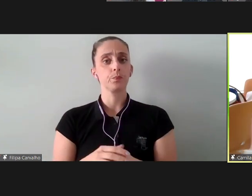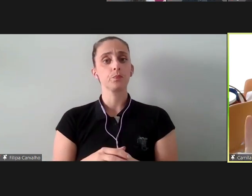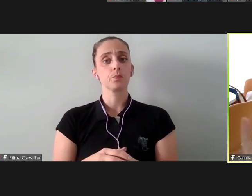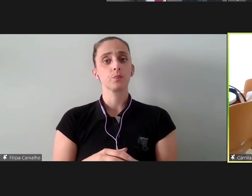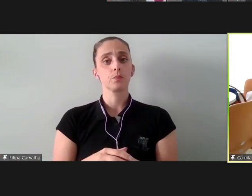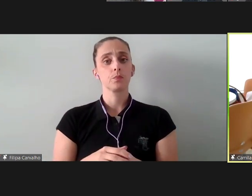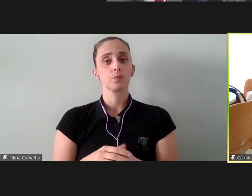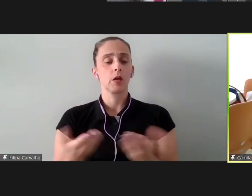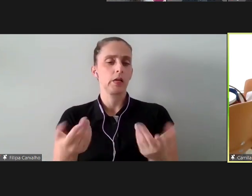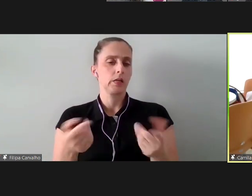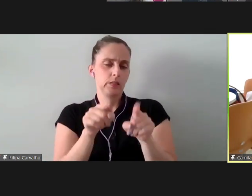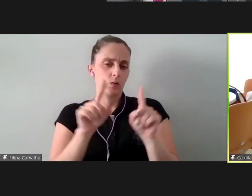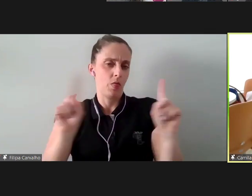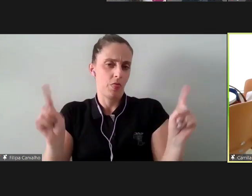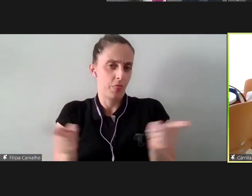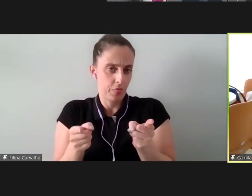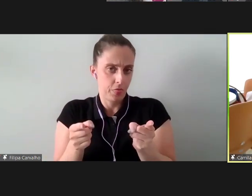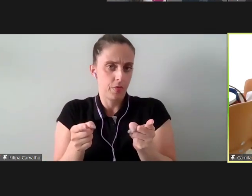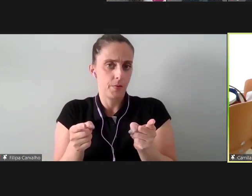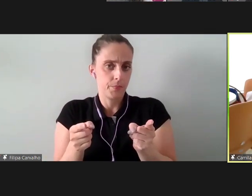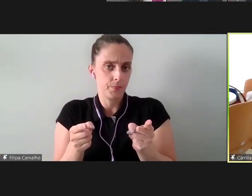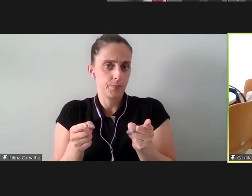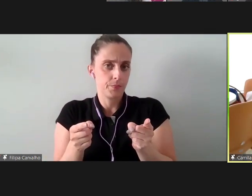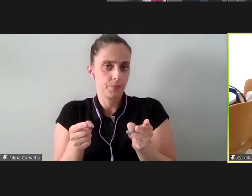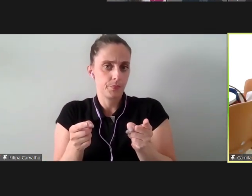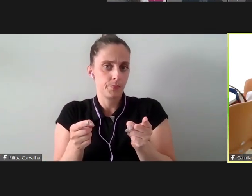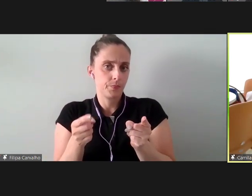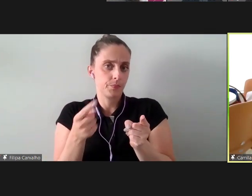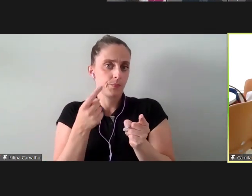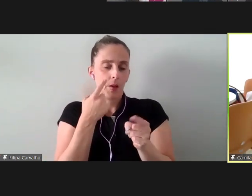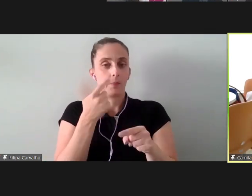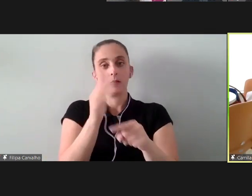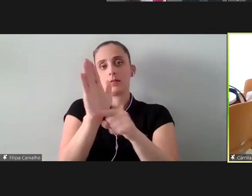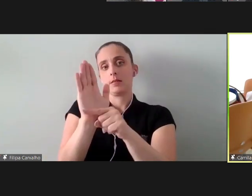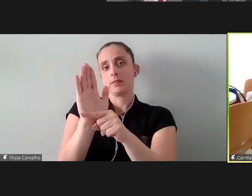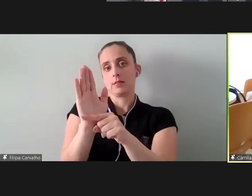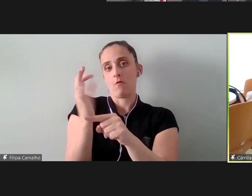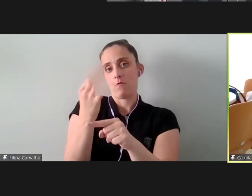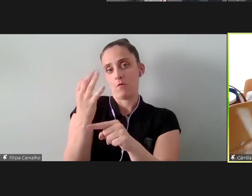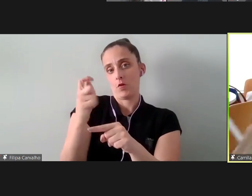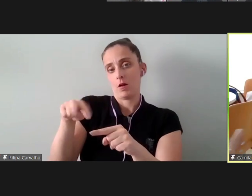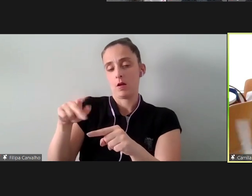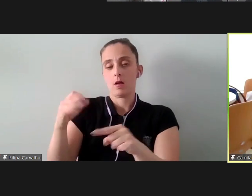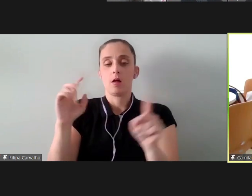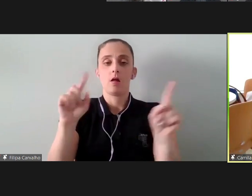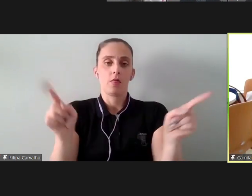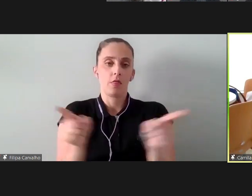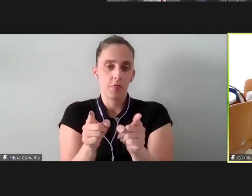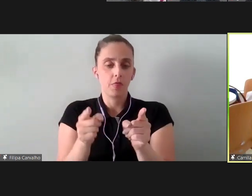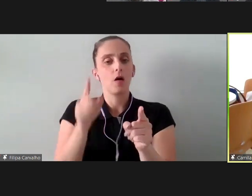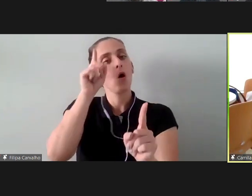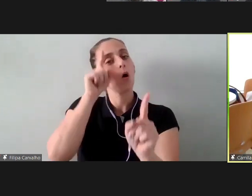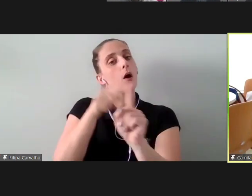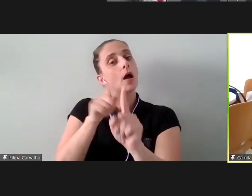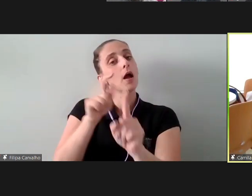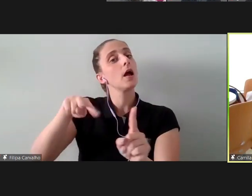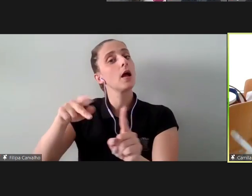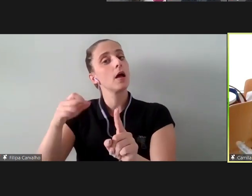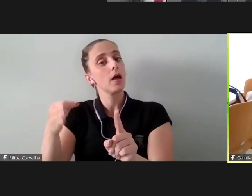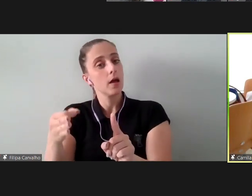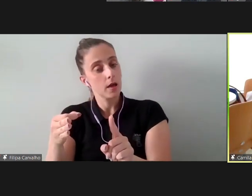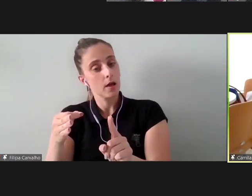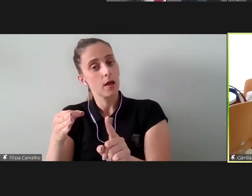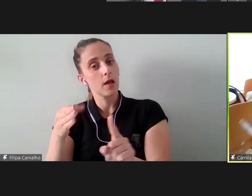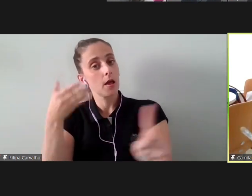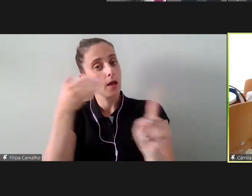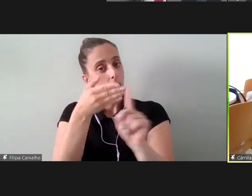Muito brevemente, fazendo uma apresentação muito rápida do papel da ENAP, né, e do papel especificamente